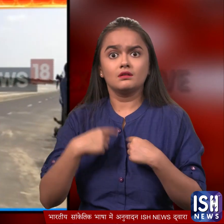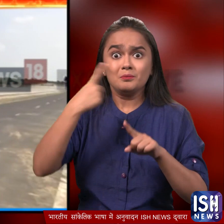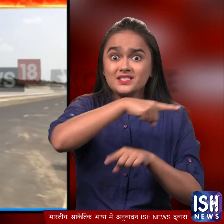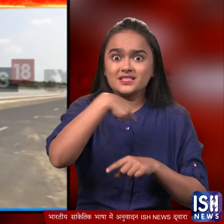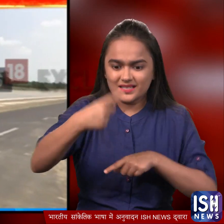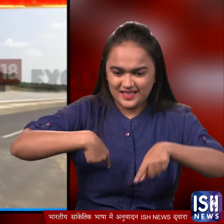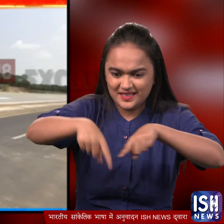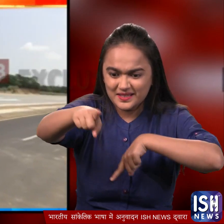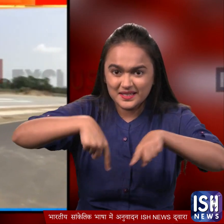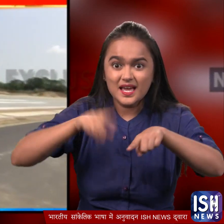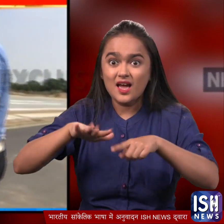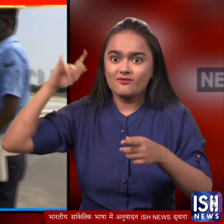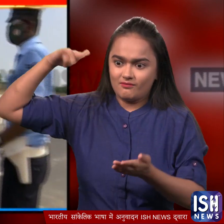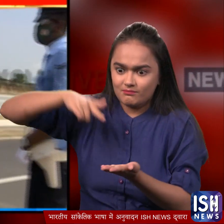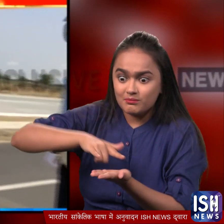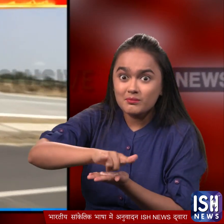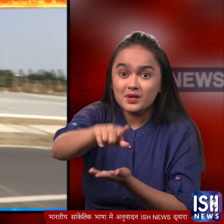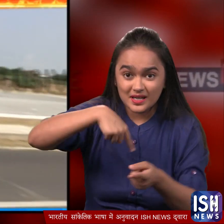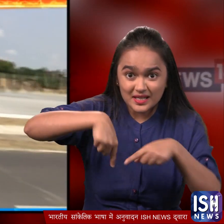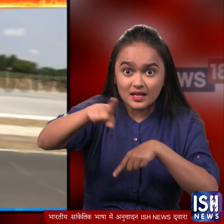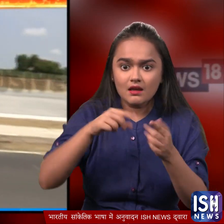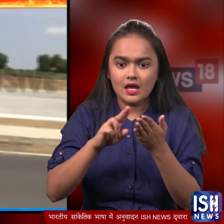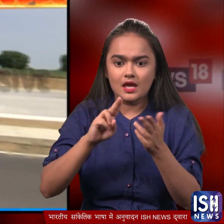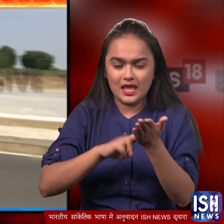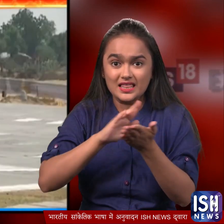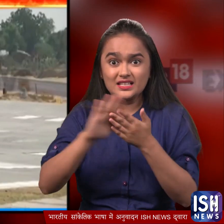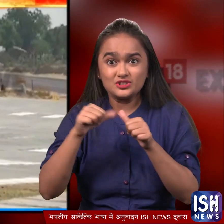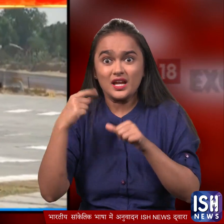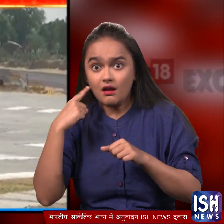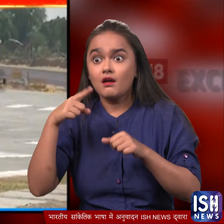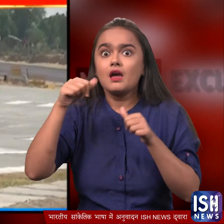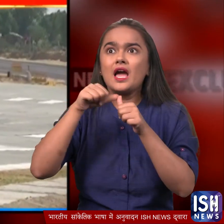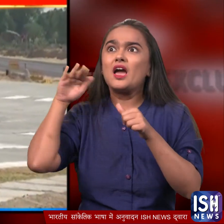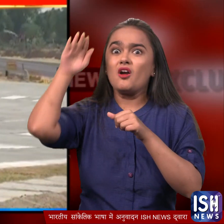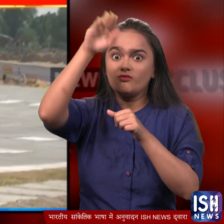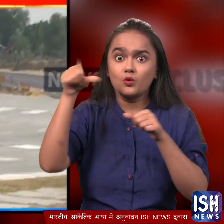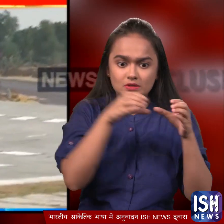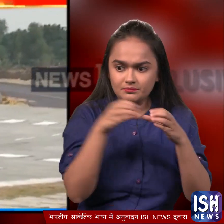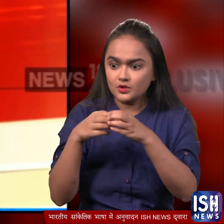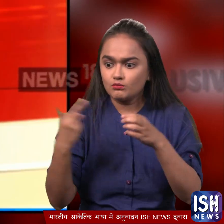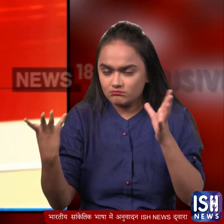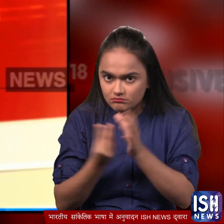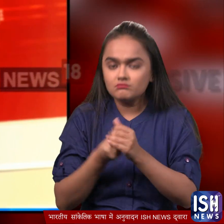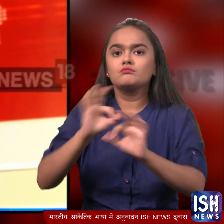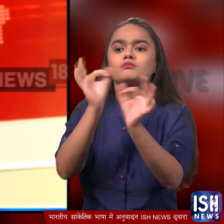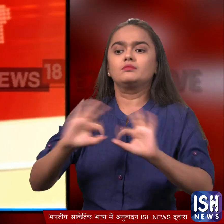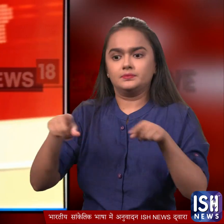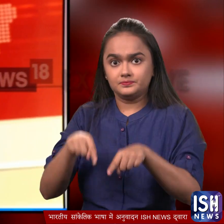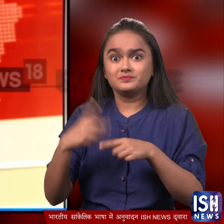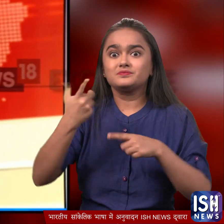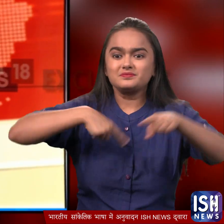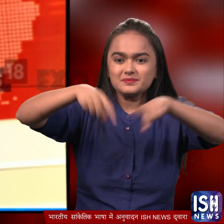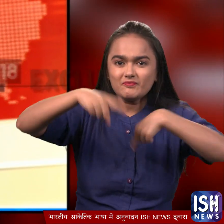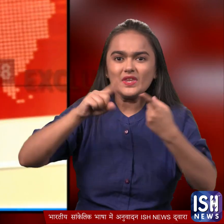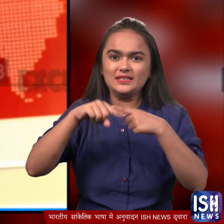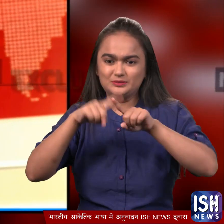बताया गया कि इस हवाई पट्टी को हाईवे का रखरखाव करने वाली संस्था NHAI और एयरफोर्स ने मिलकर तैयार किया है। सौभाग्य की बात है कि